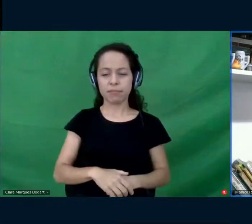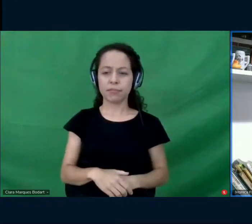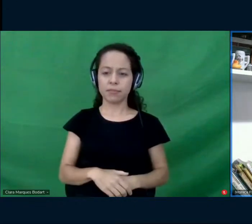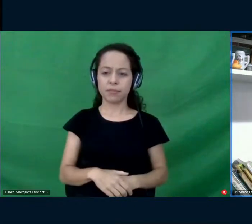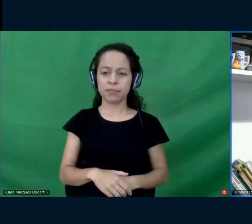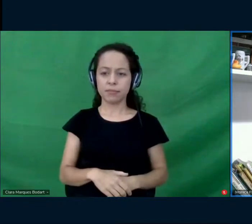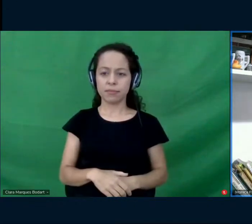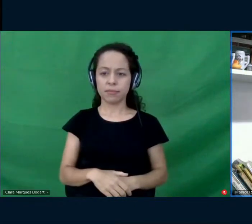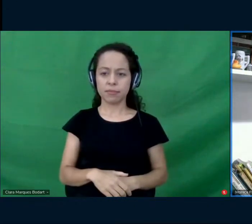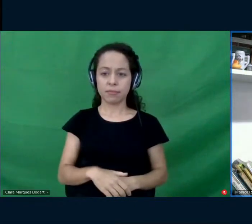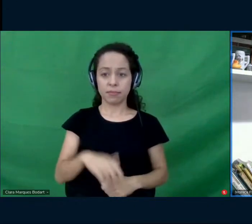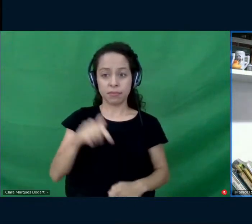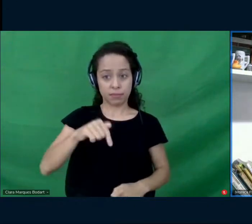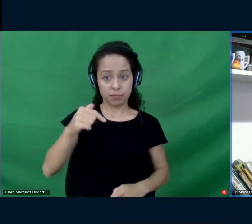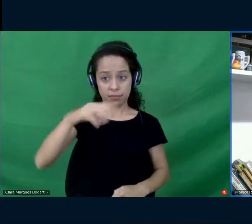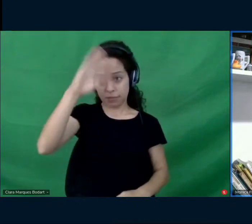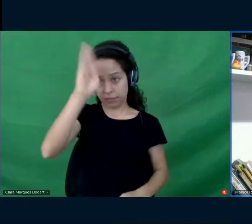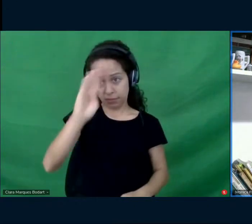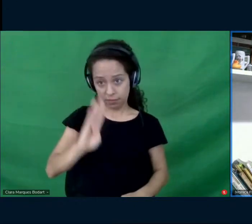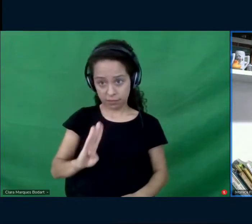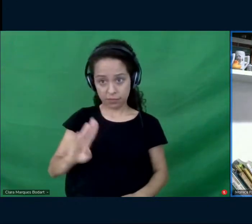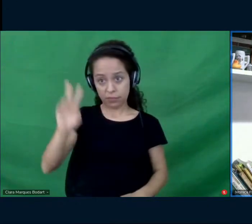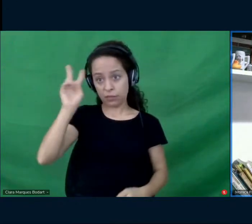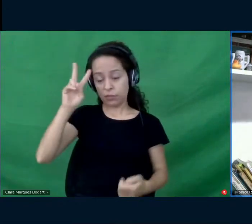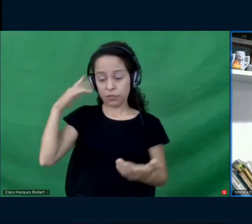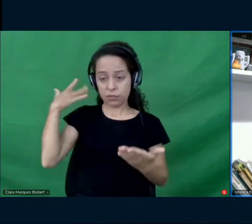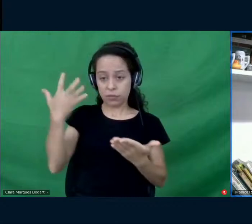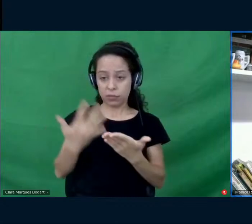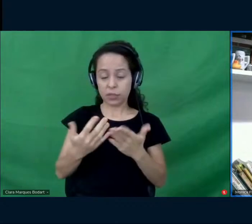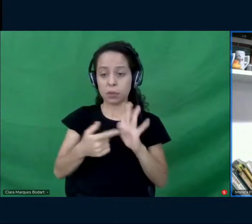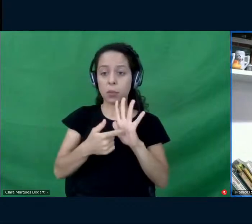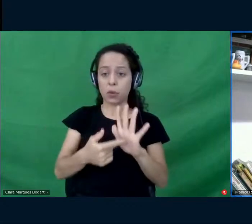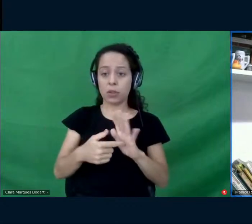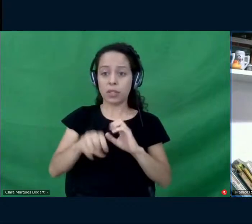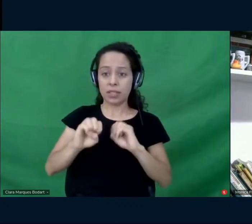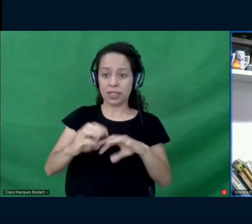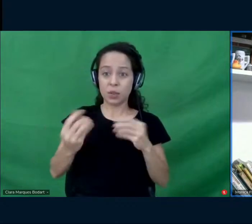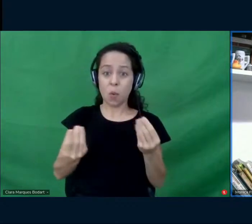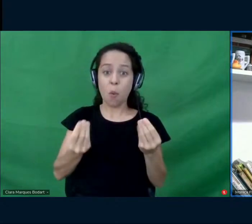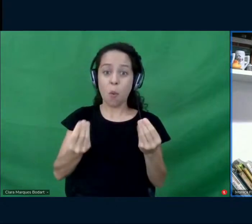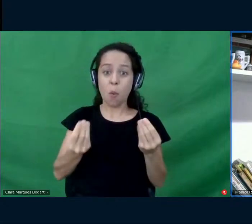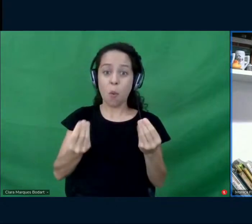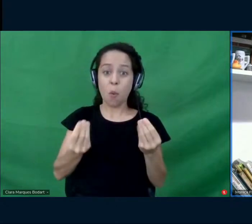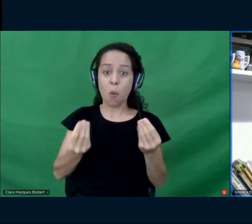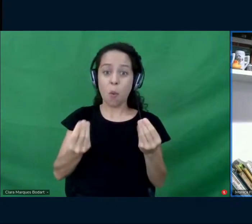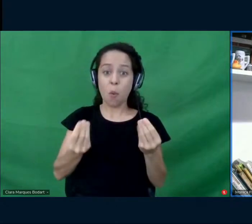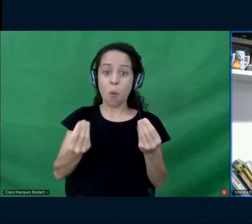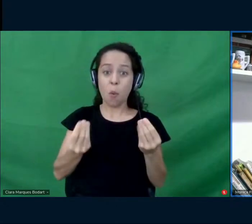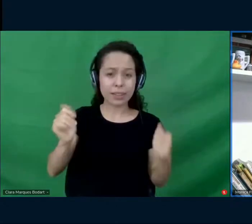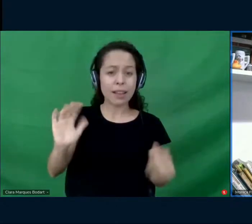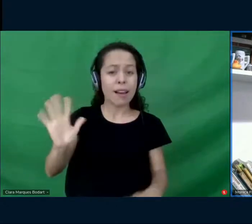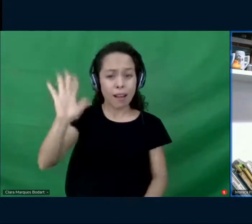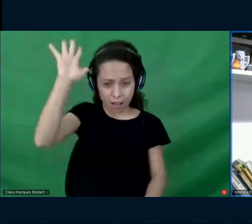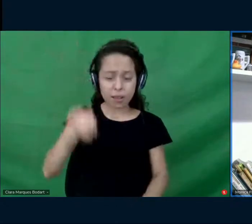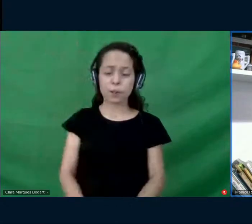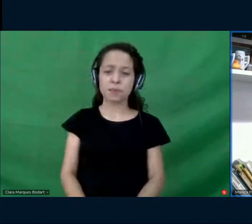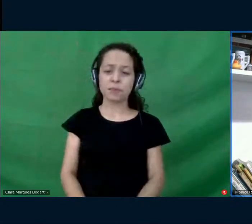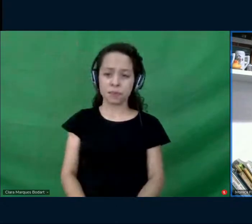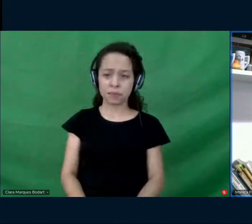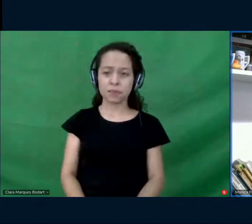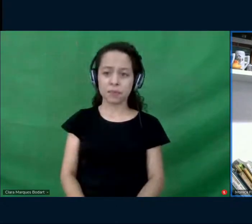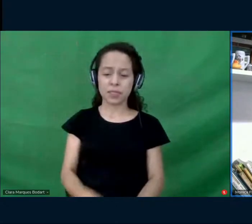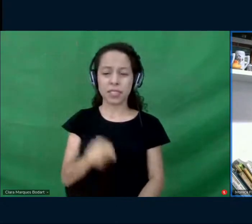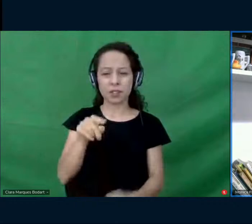do nosso país comprovou é que a educação profissional de qualidade, ela é cara. Não existe, né, como dizem, né, não existe